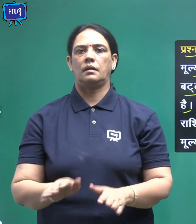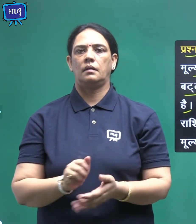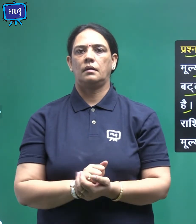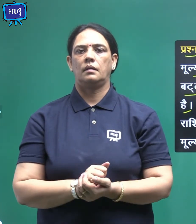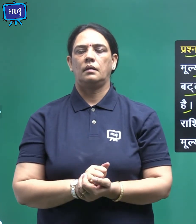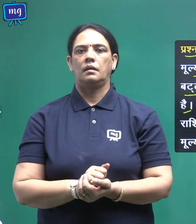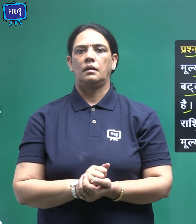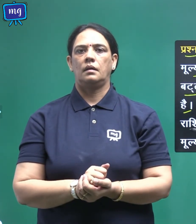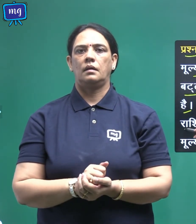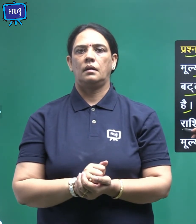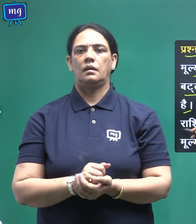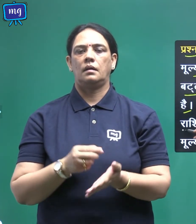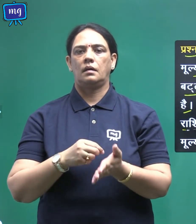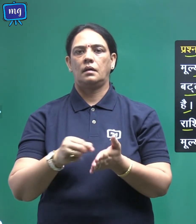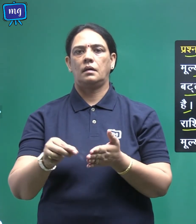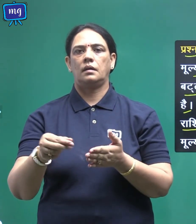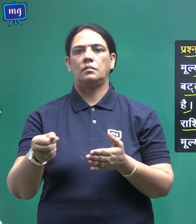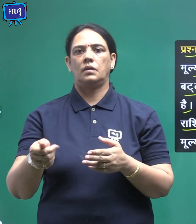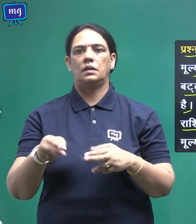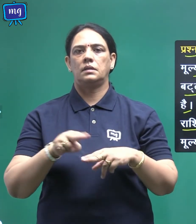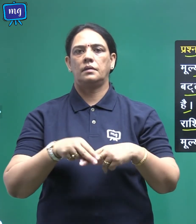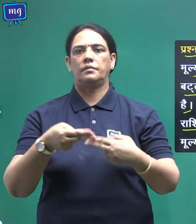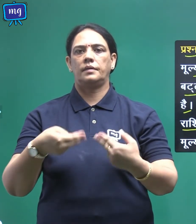बट्टे की